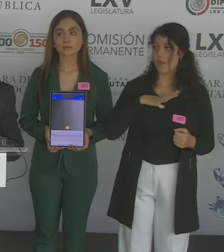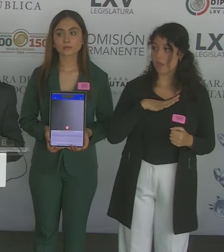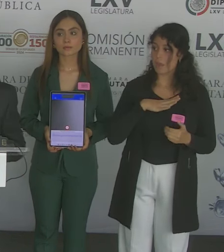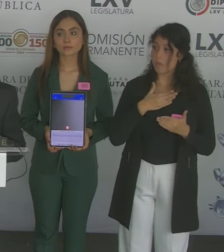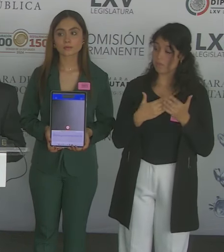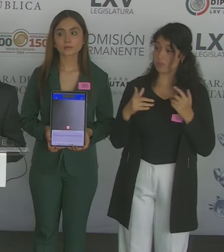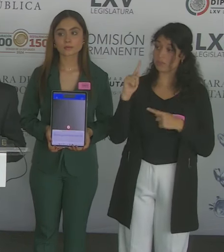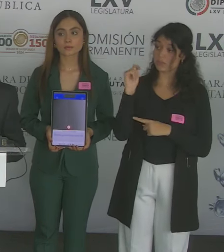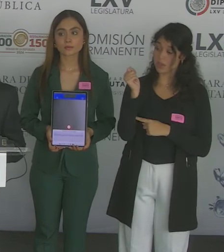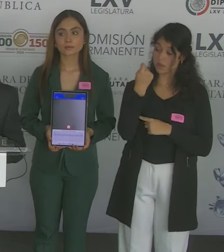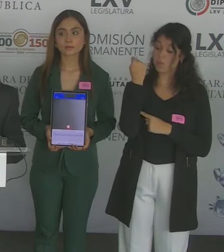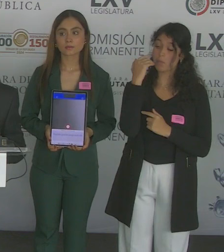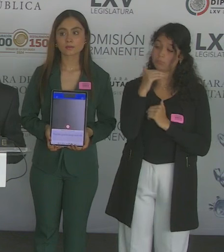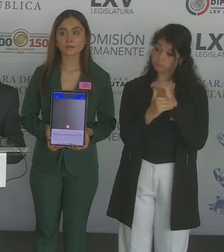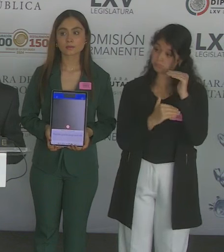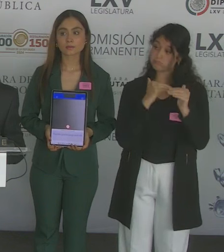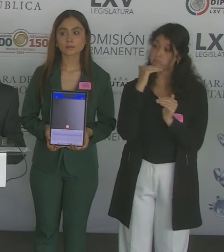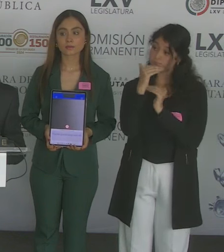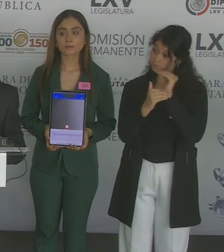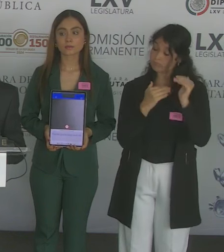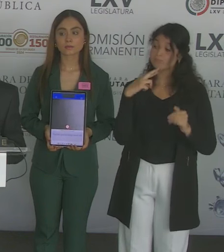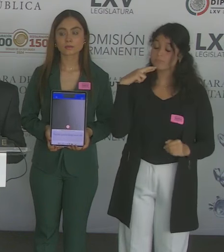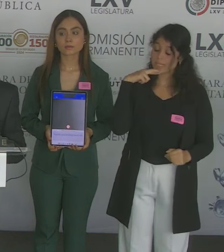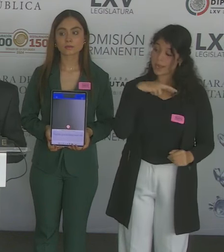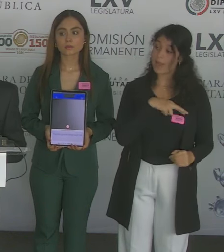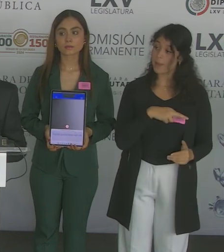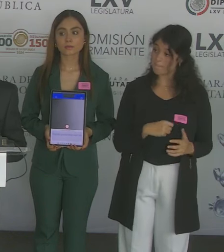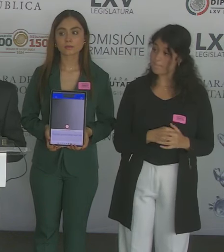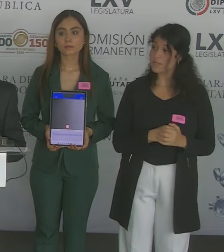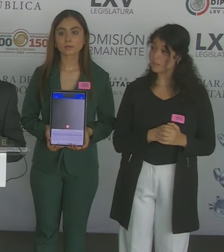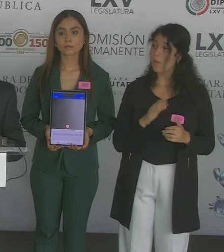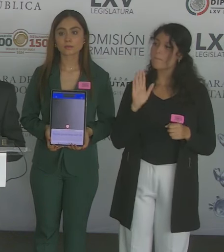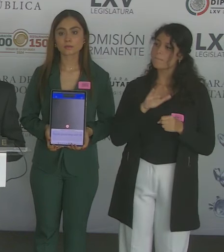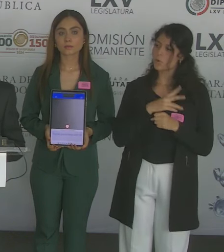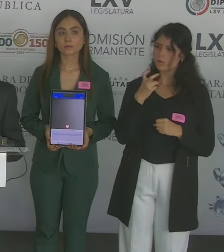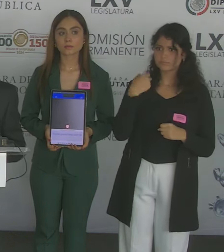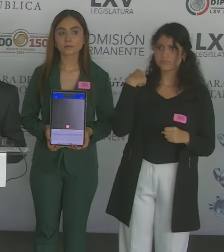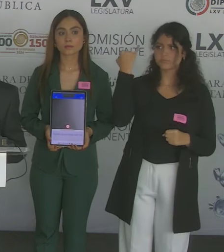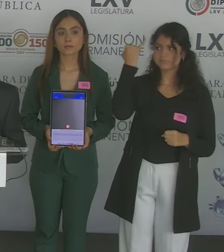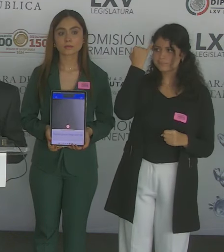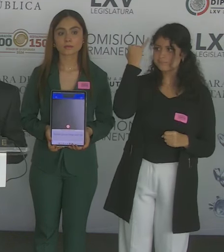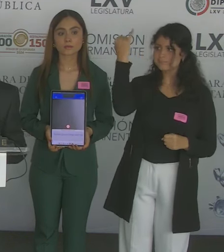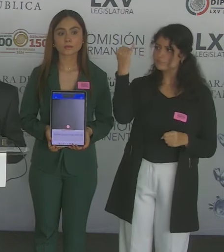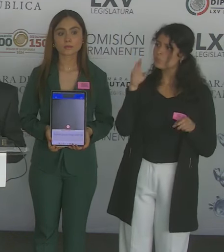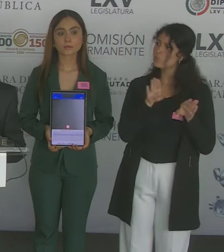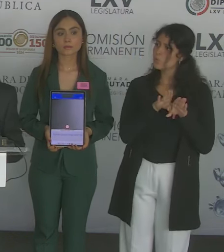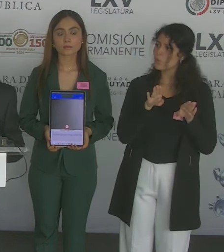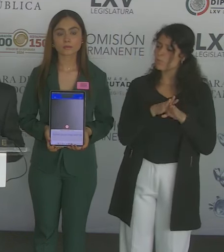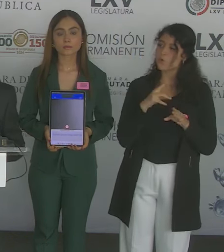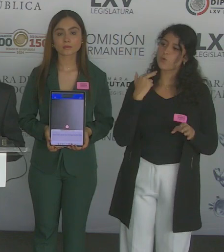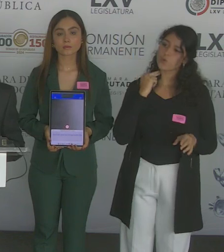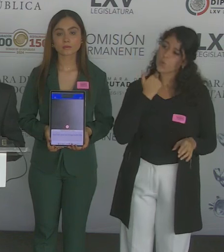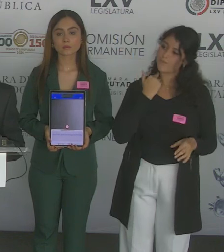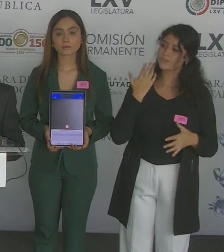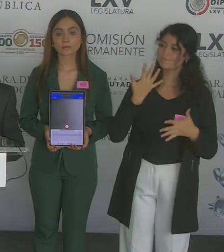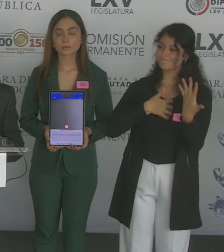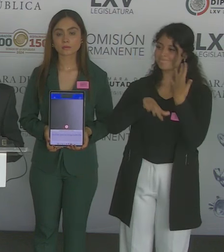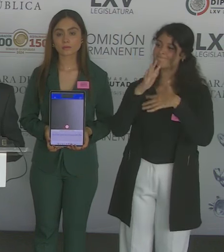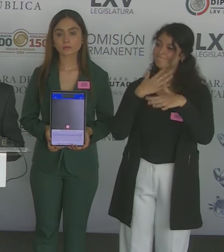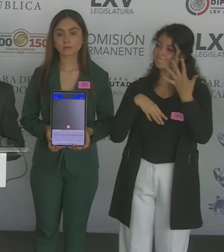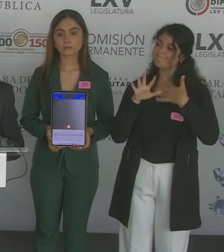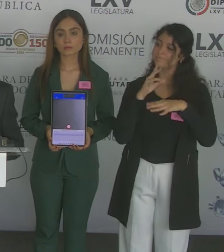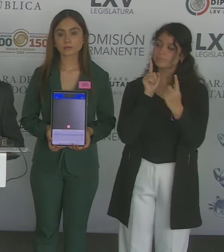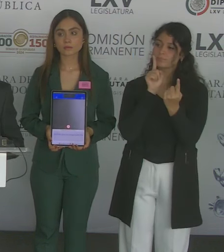Avance puede ser sustancial cuando íbamos a imaginar tener un avatar con el que pudiéramos interactuar como aquí se ha